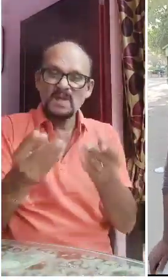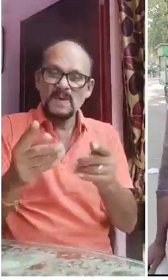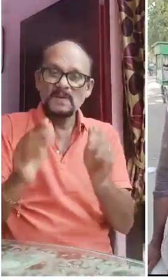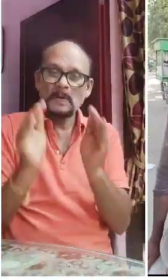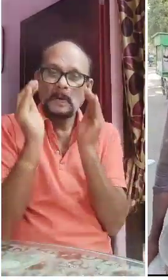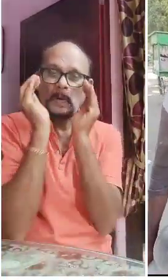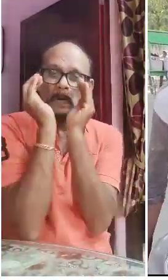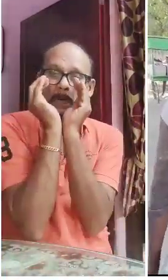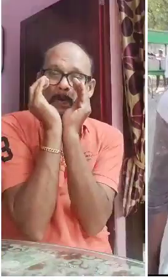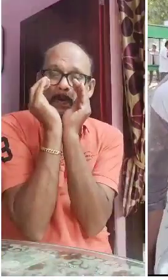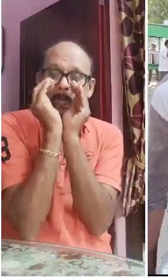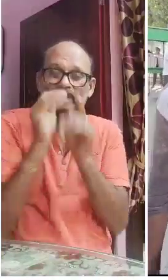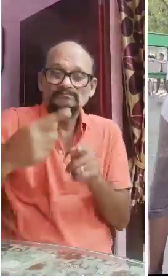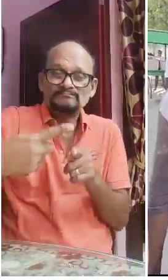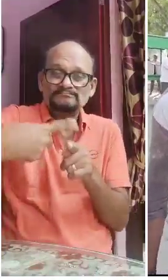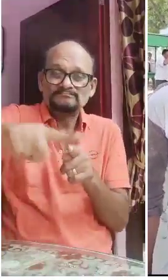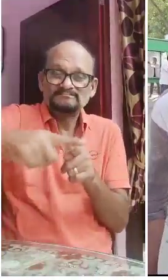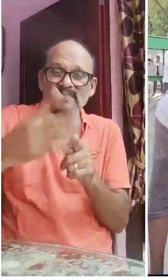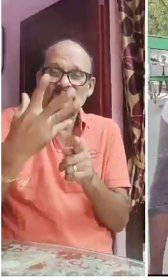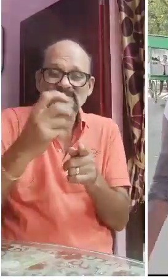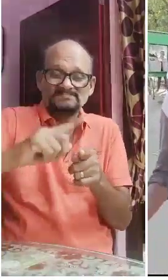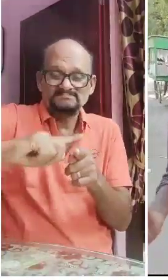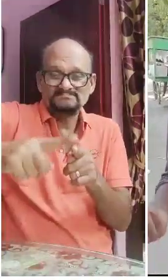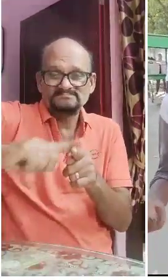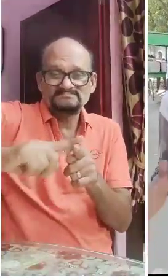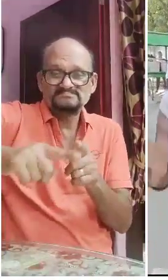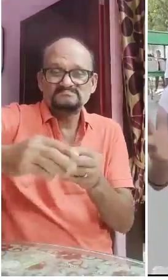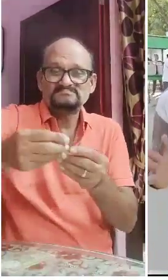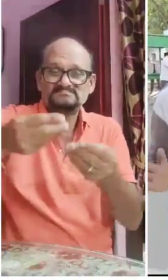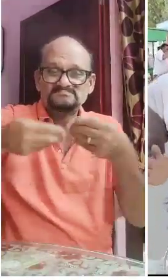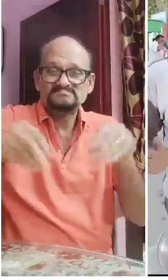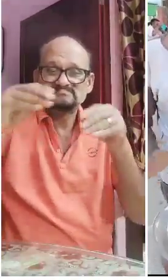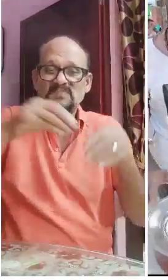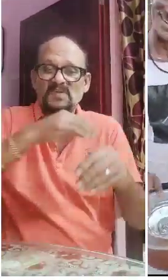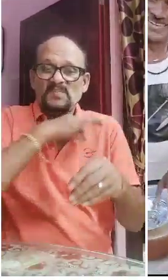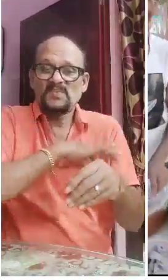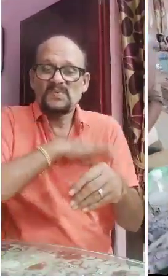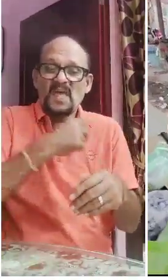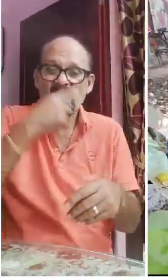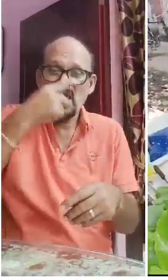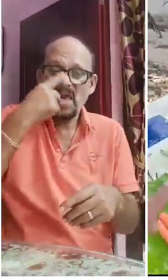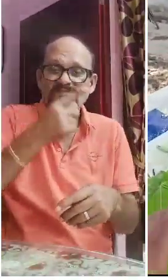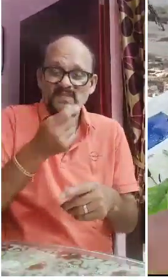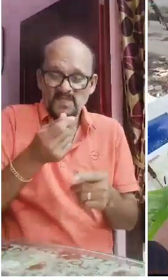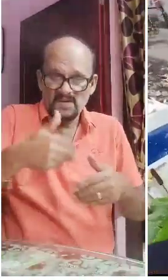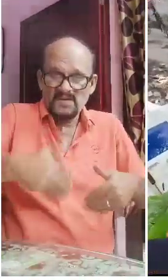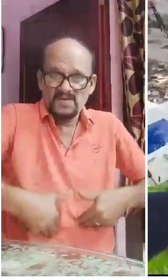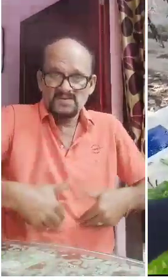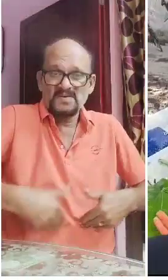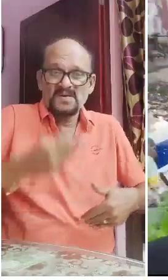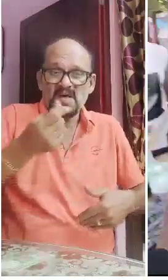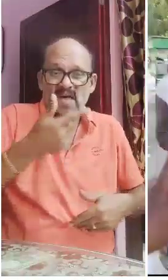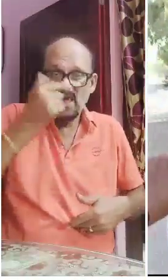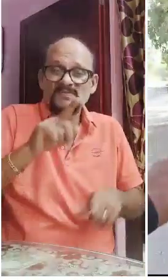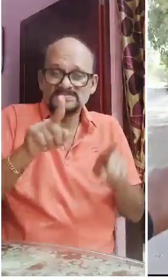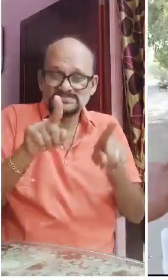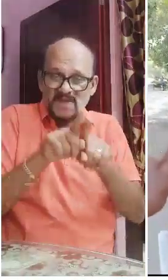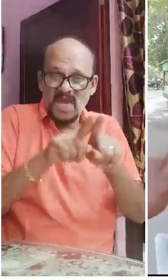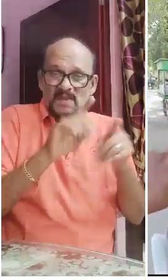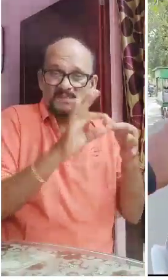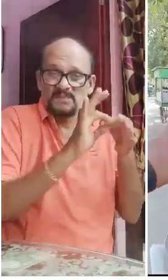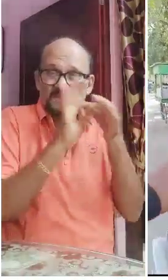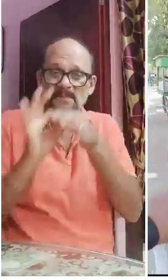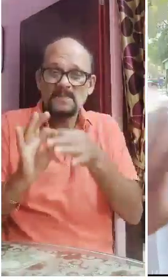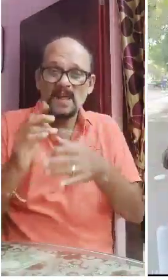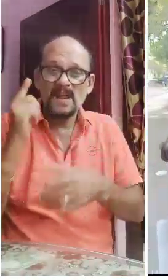जो चाचा ना तो तुम मेरी बास समझ पारे हो ना मैं आपकी बास समझ पारा है मगर तेर भी छोड़ो ठीक है काम करो यह कित्थे के बड़ा है यह सब 20 रुपे आ